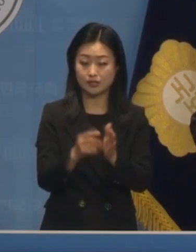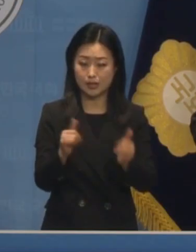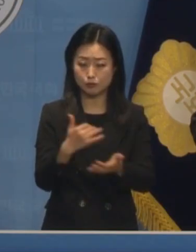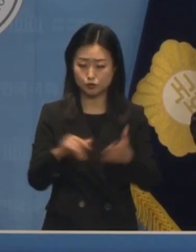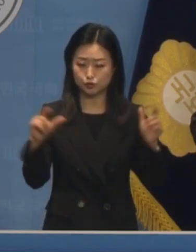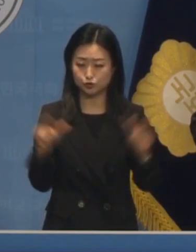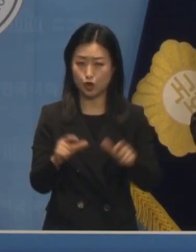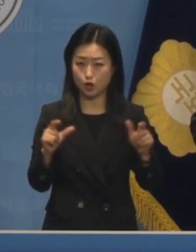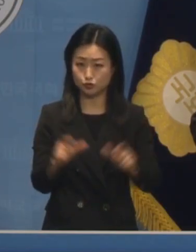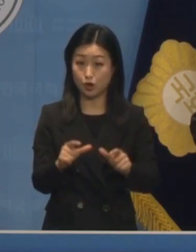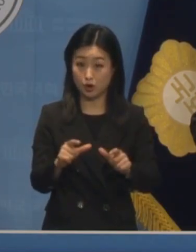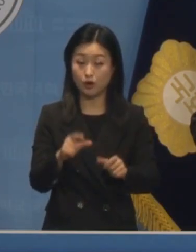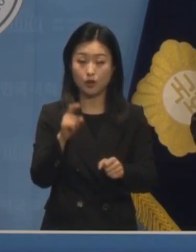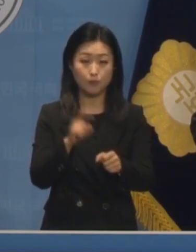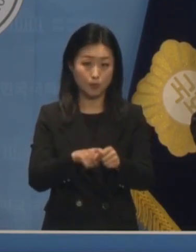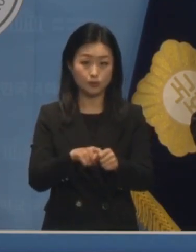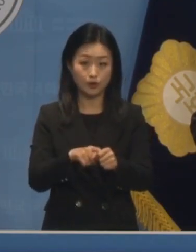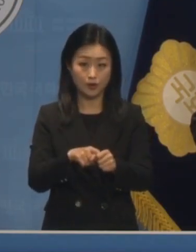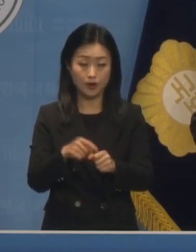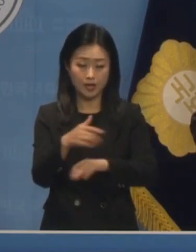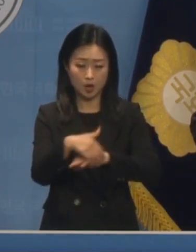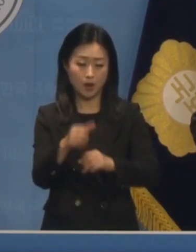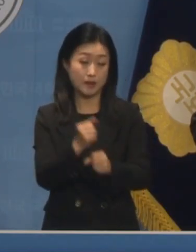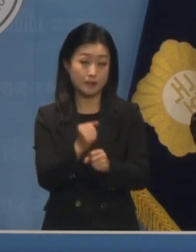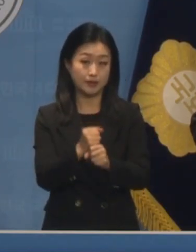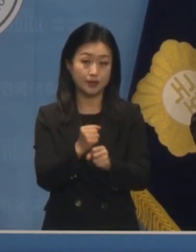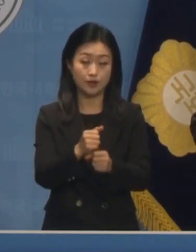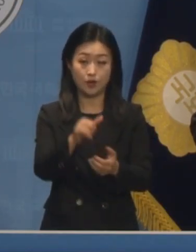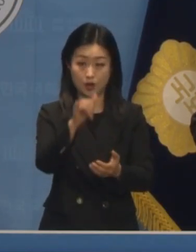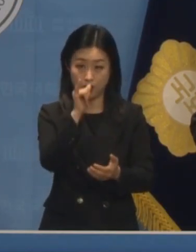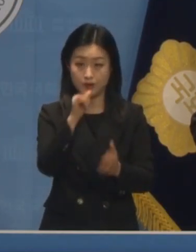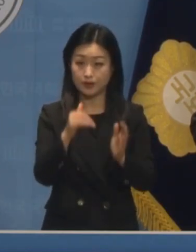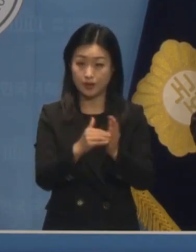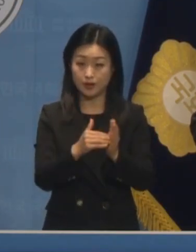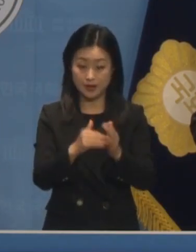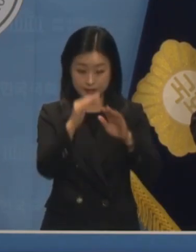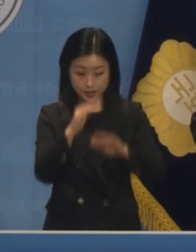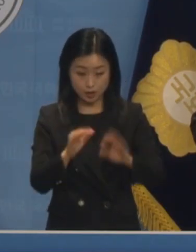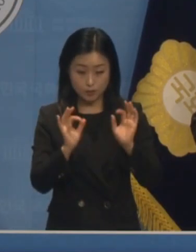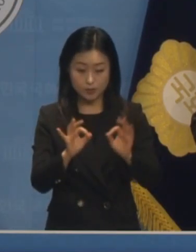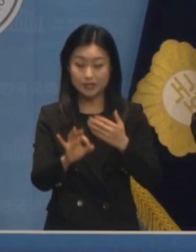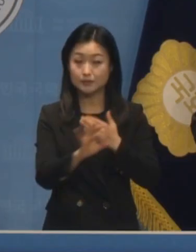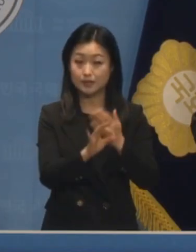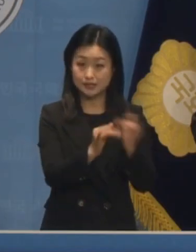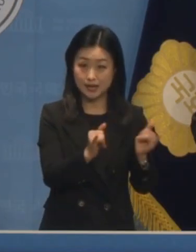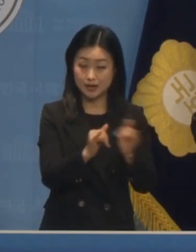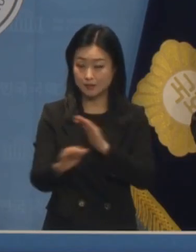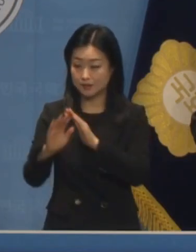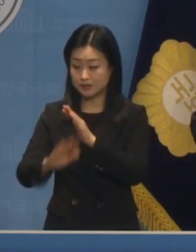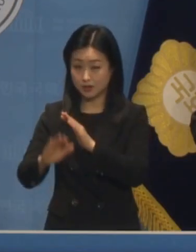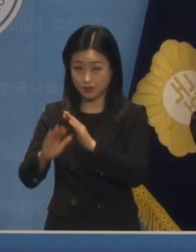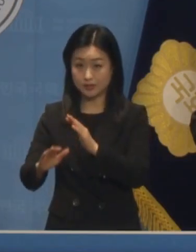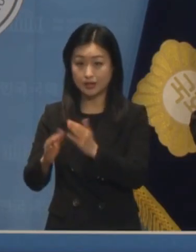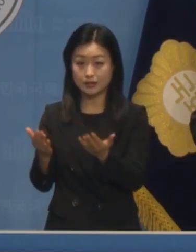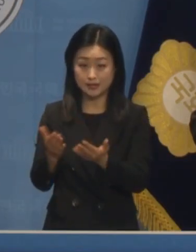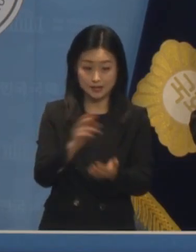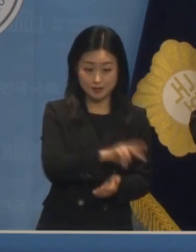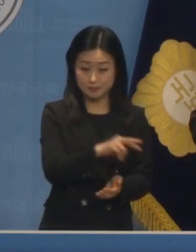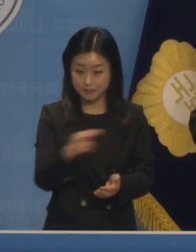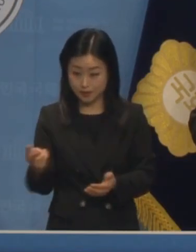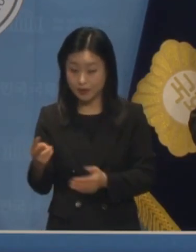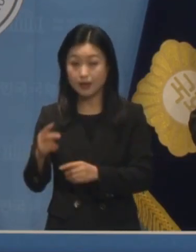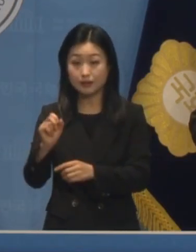계획을 뒷받침하는 내용들이 담겨져 있습니다 보고서에는 비의 전기 정책 에 공